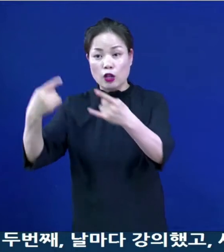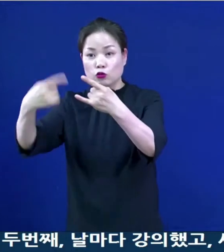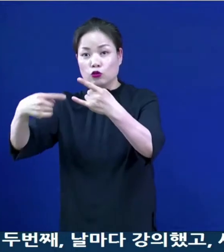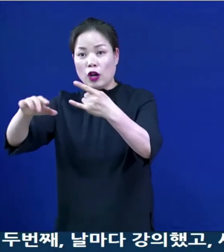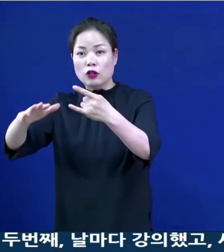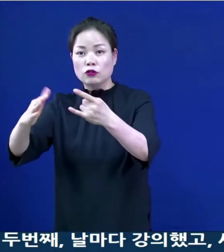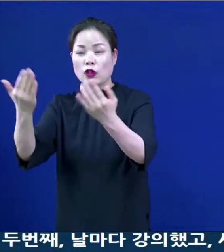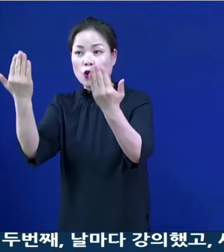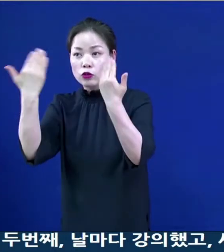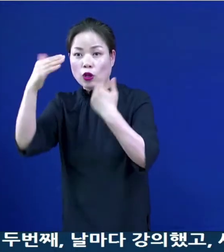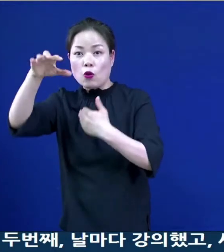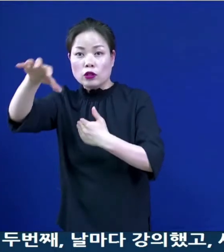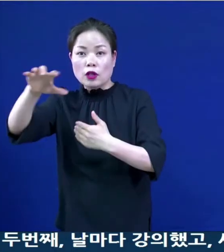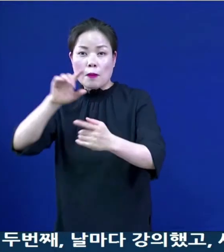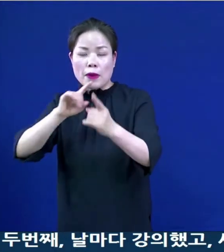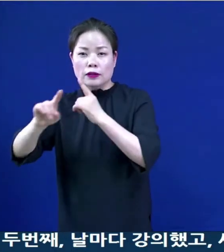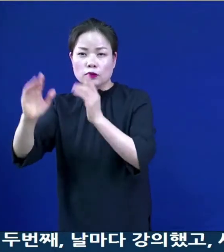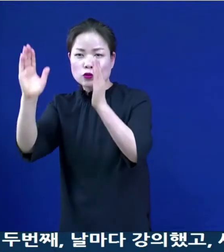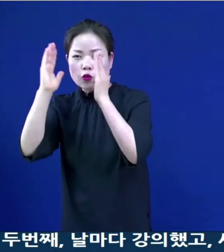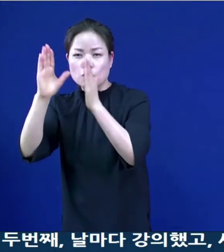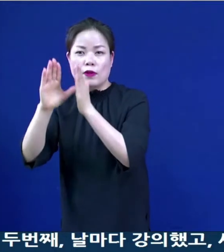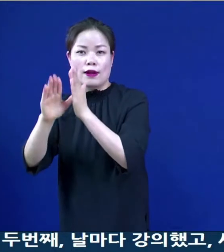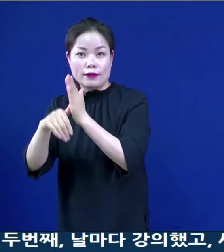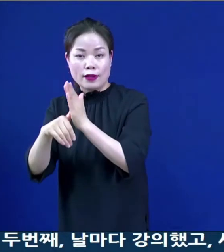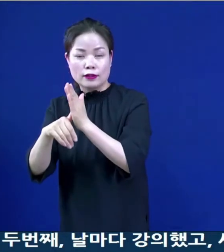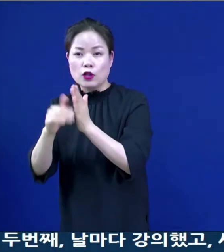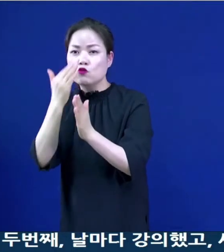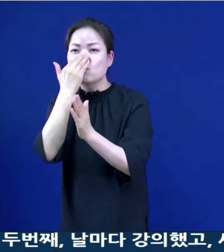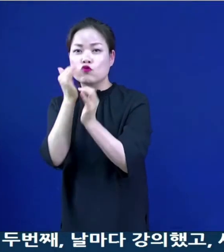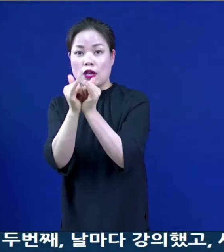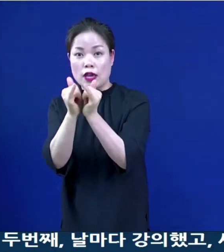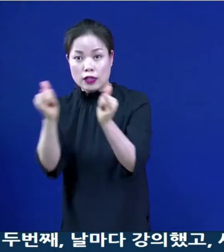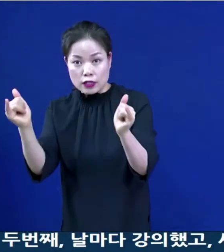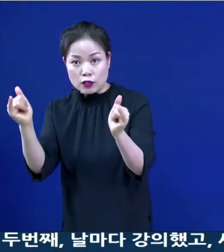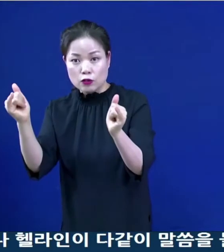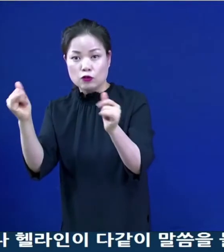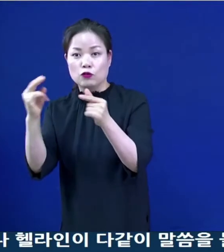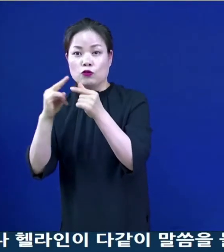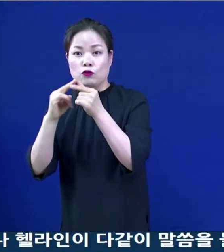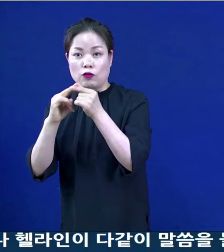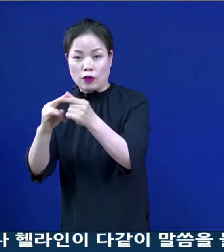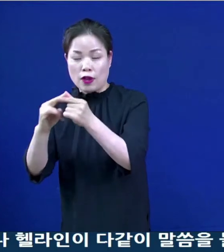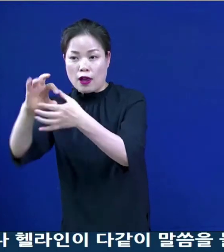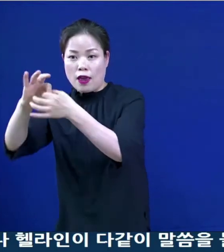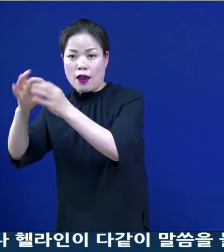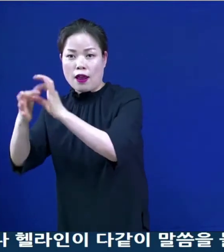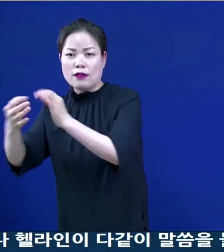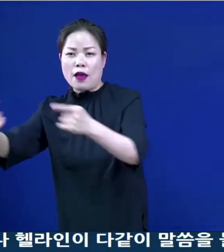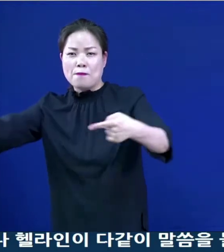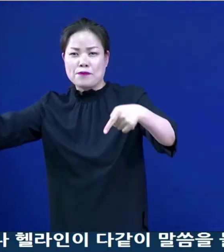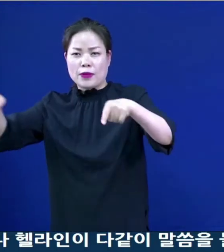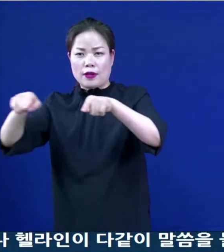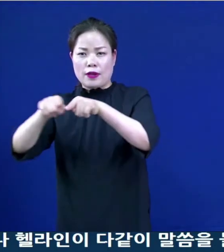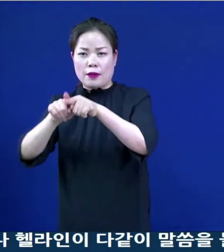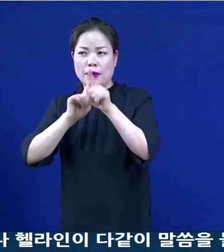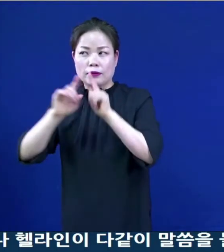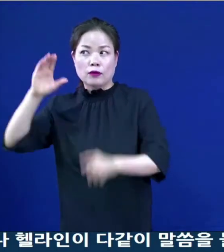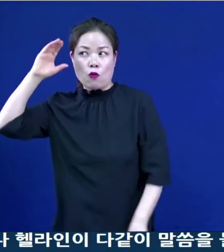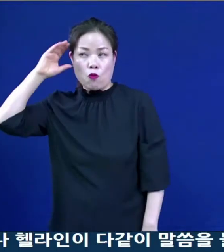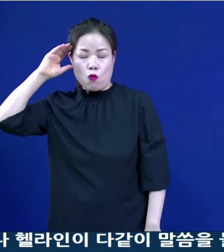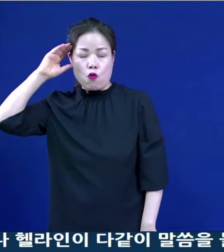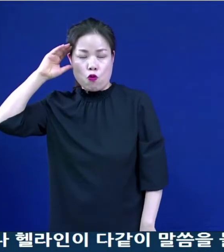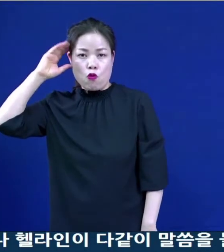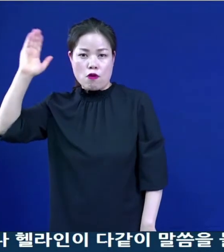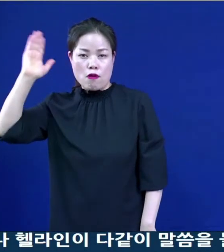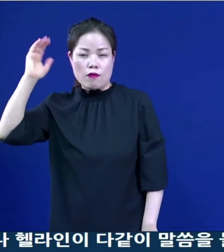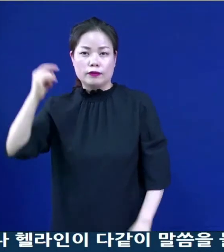두란노 서원에서 말씀을 공부할 때는 유대인과 헬라인이 다 같이 말씀을 들었습니다.